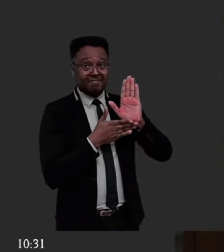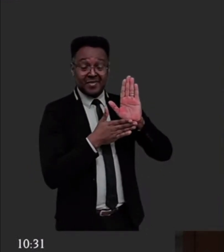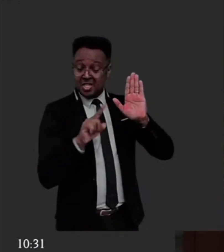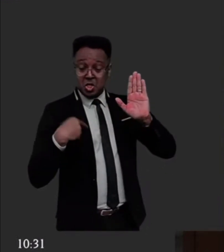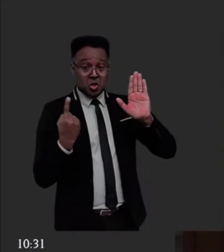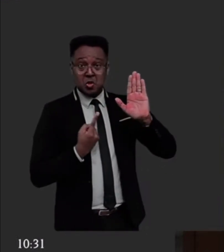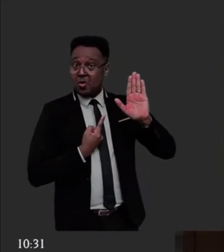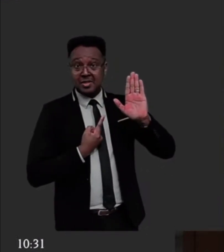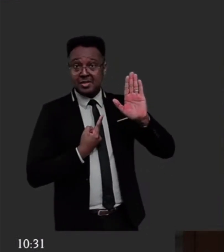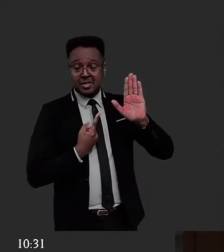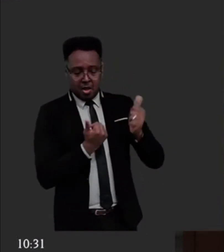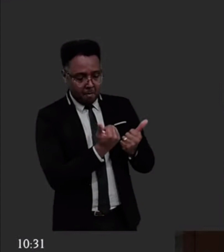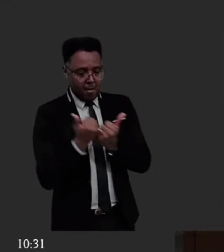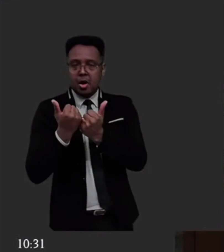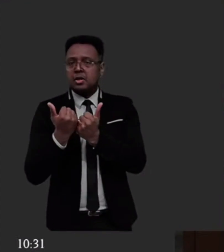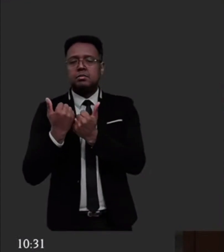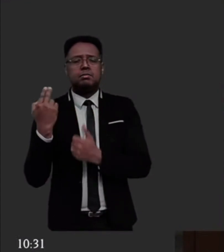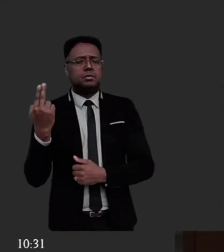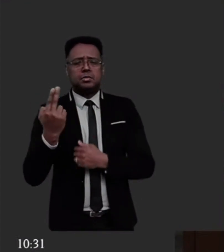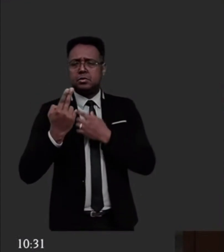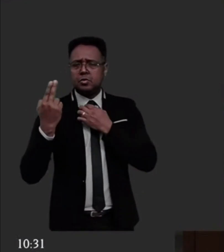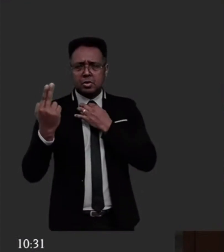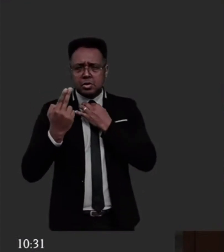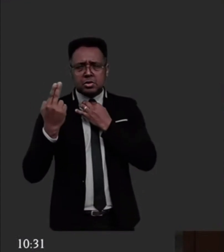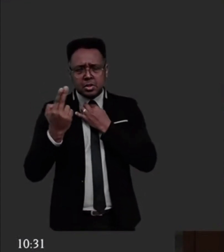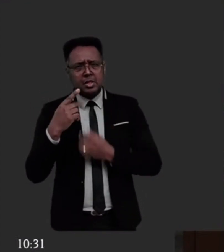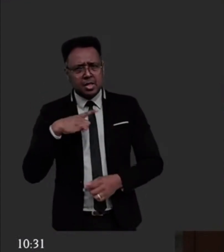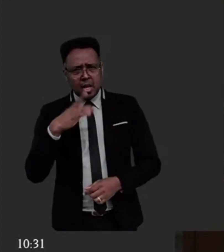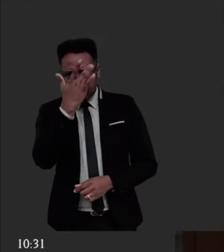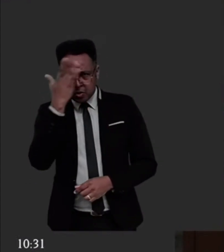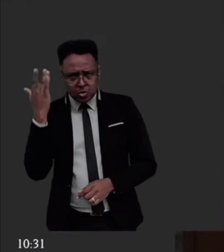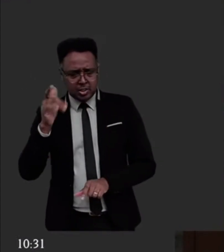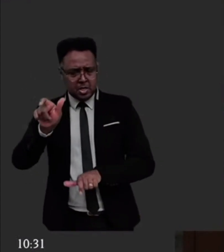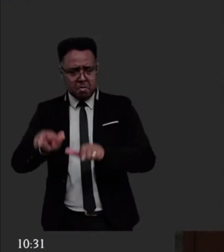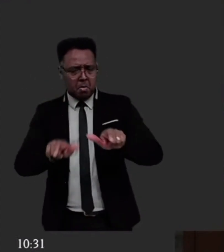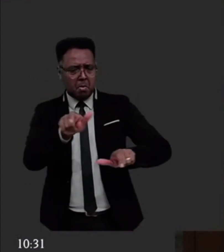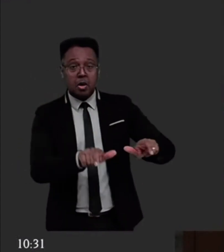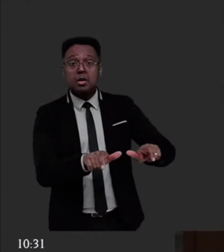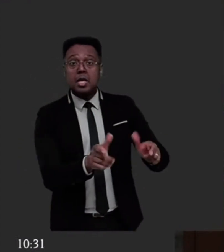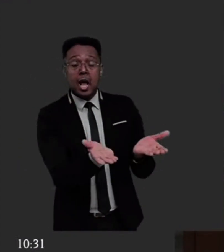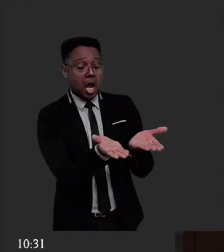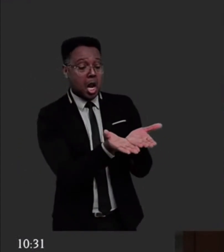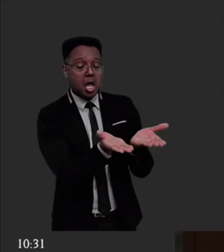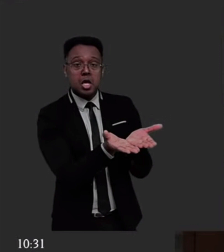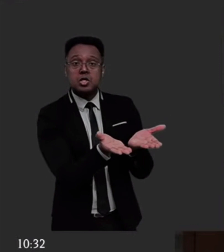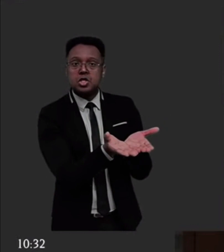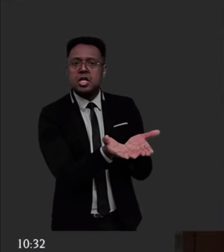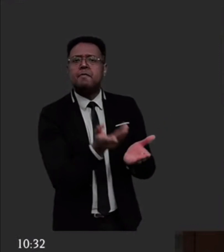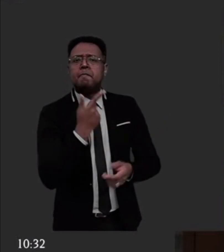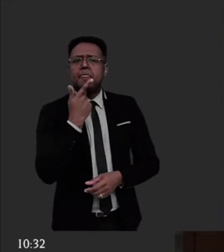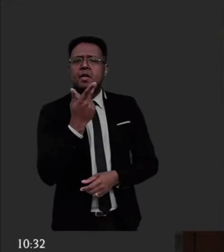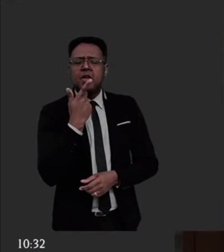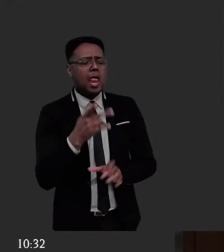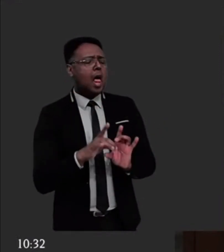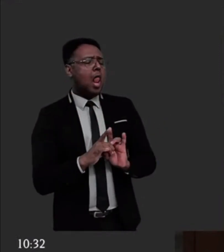apoiar. Há alguns que, dizendo-se crentes, apoiam a liberalidade das práticas